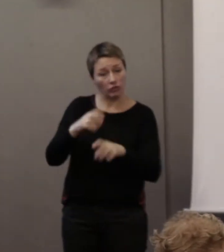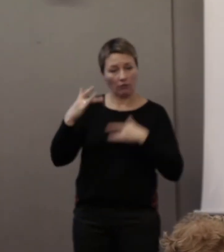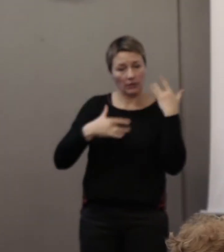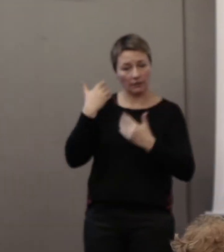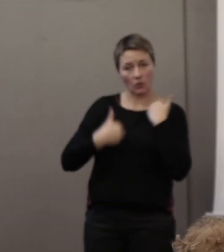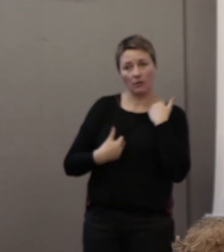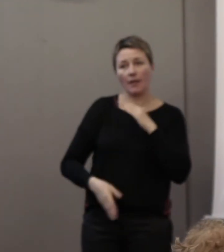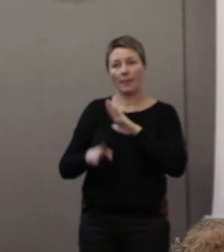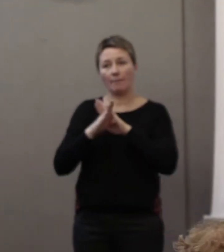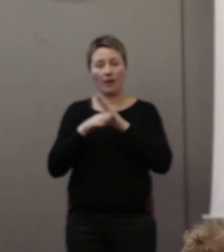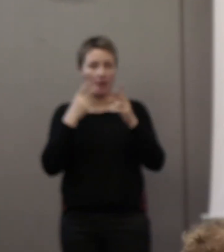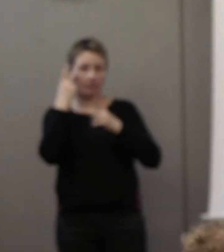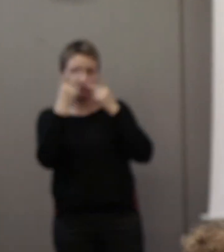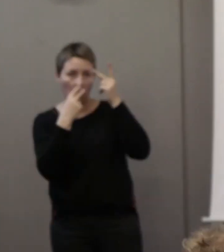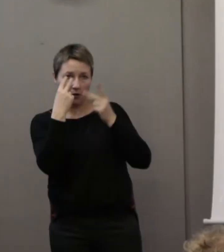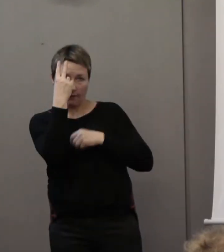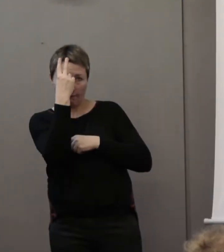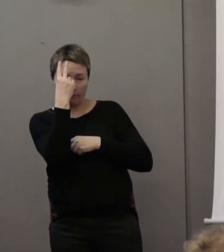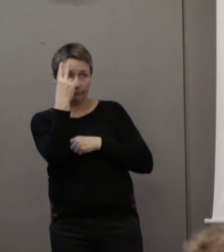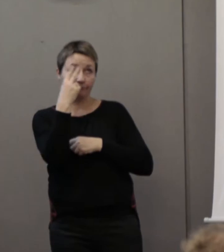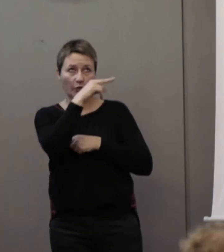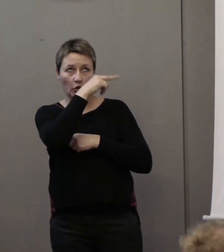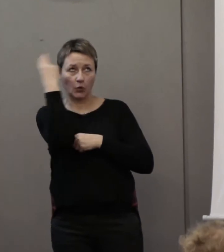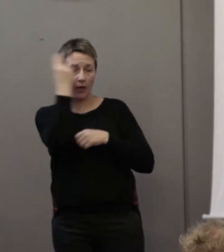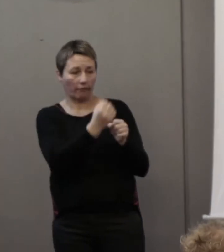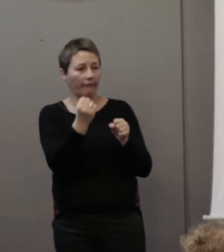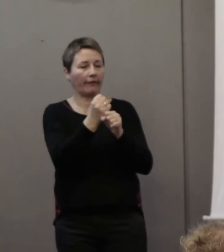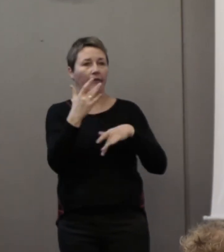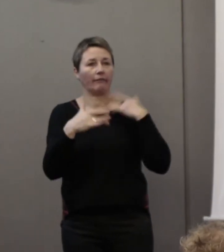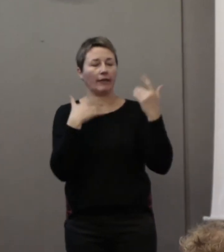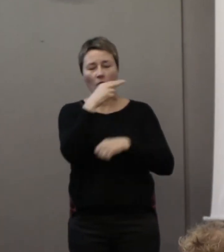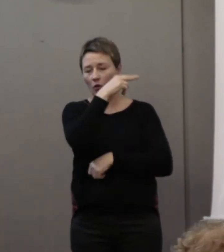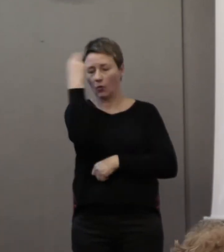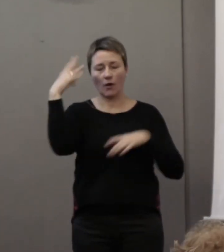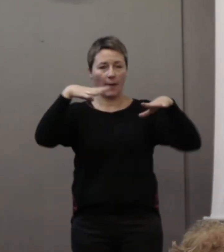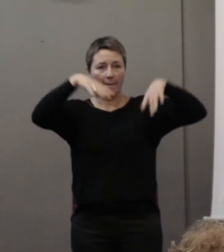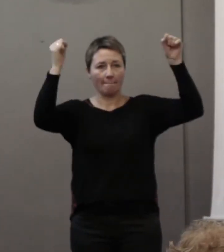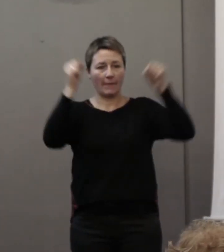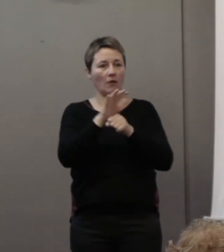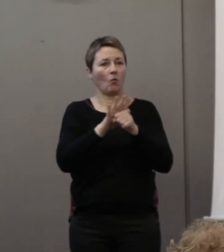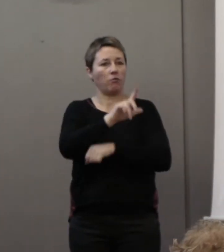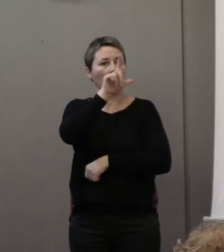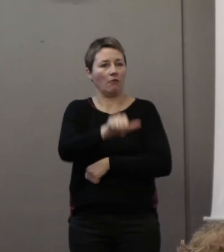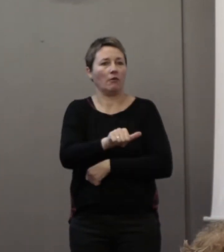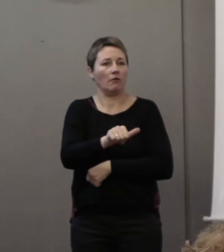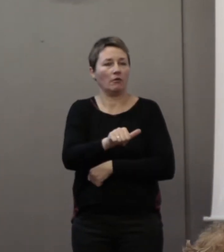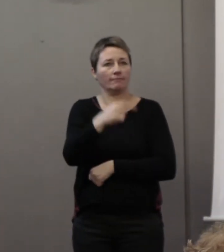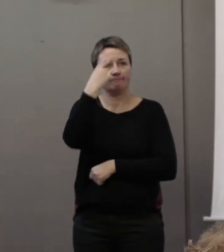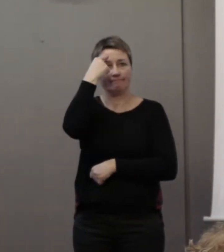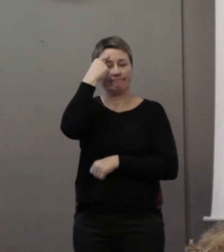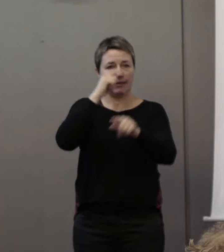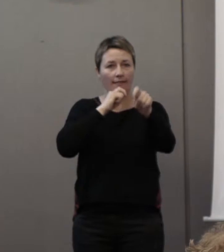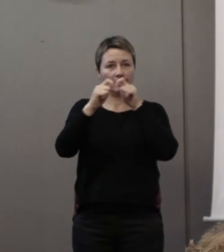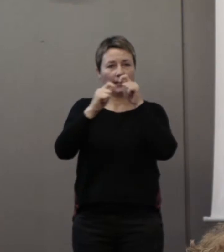c'était Les Visiteurs du Noir, une histoire de création artistique dans le noir absolu, et puis qui nous a donné accès à un